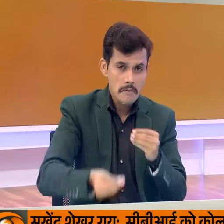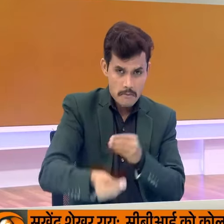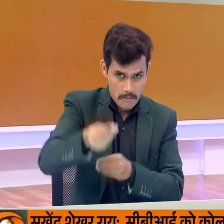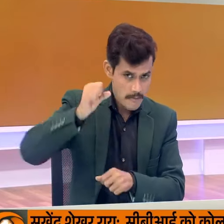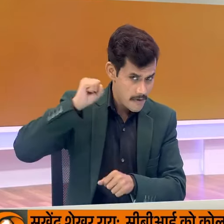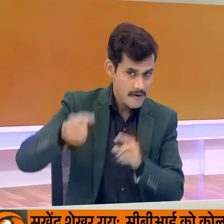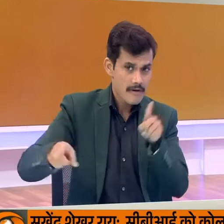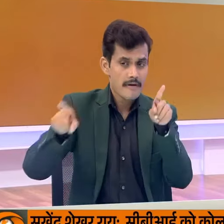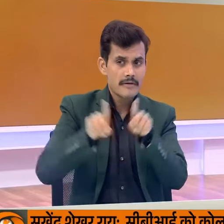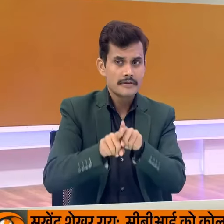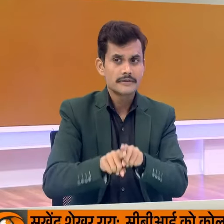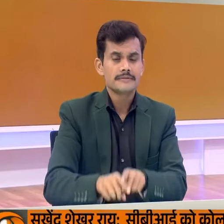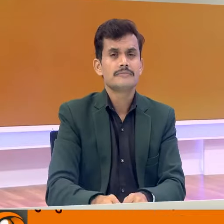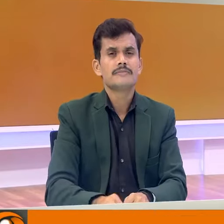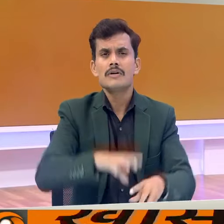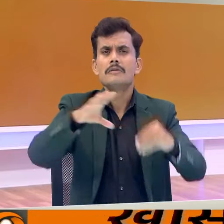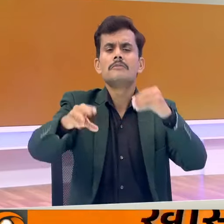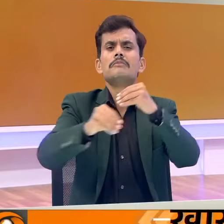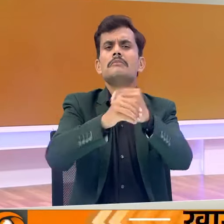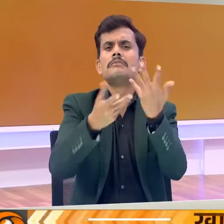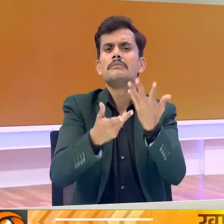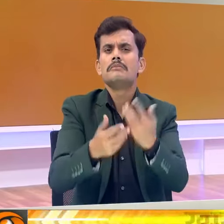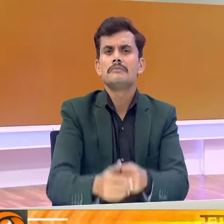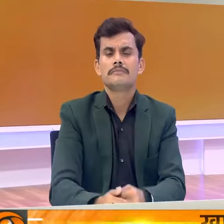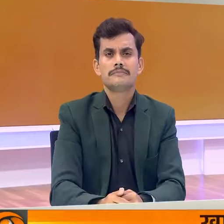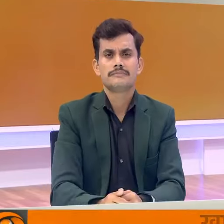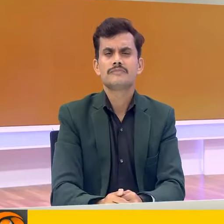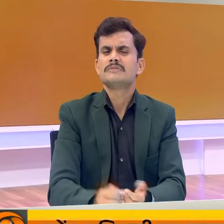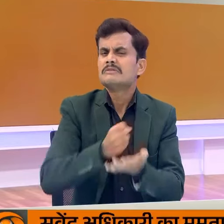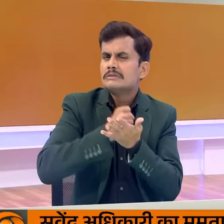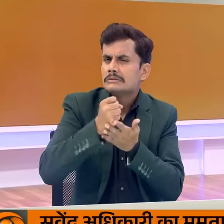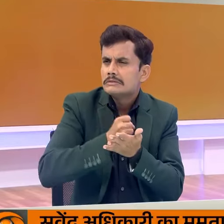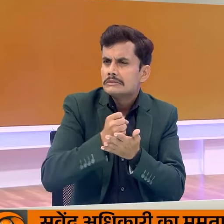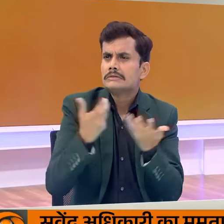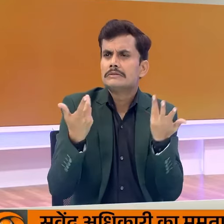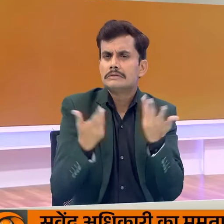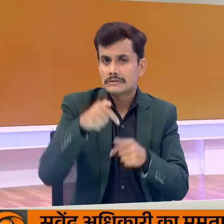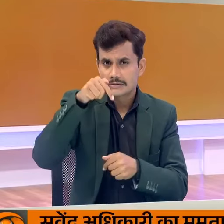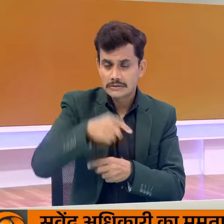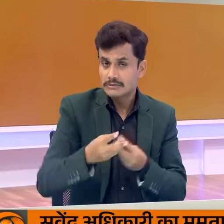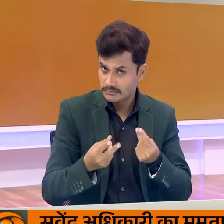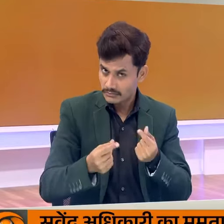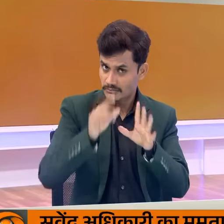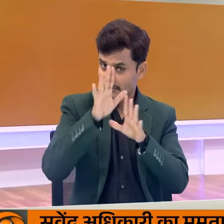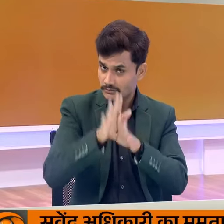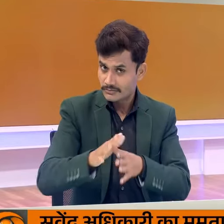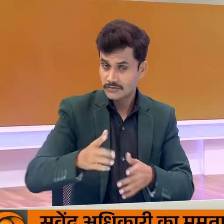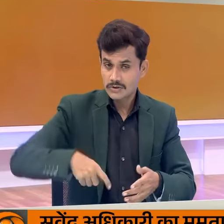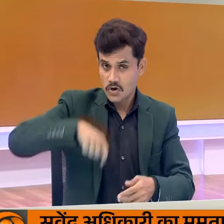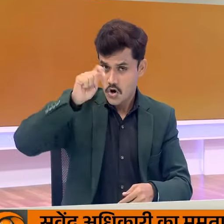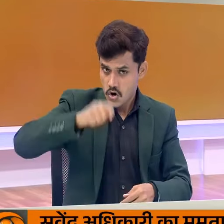प्रदर्शन हो रहे हैं और इसके साथ ही जो कोशिशें हैं वो कोशिशें ये हैं कि जल्द से जल्द न्याय मिले और